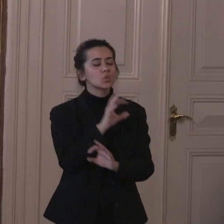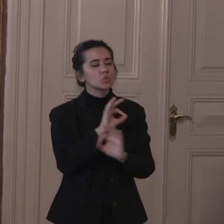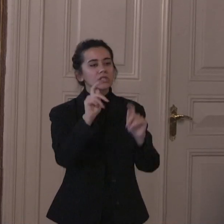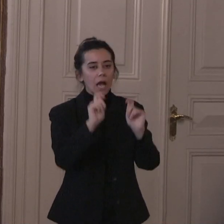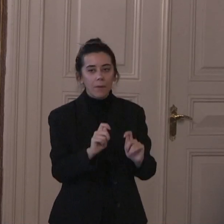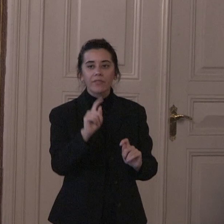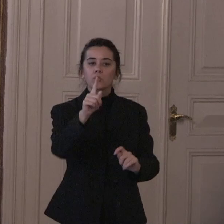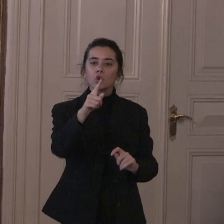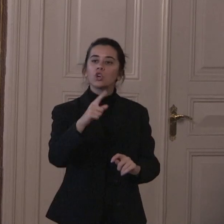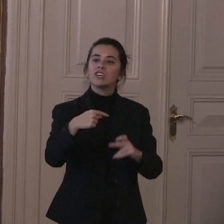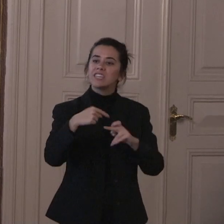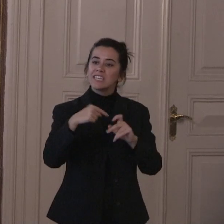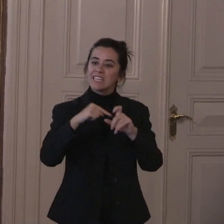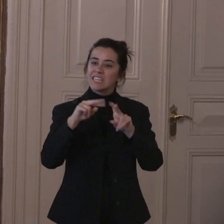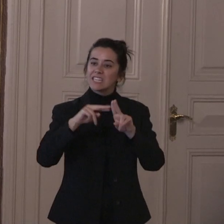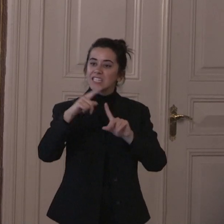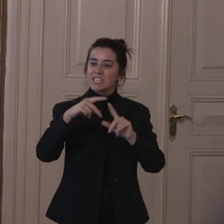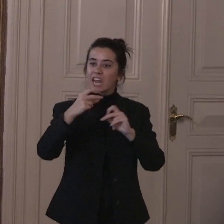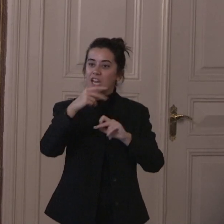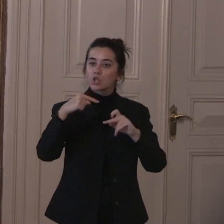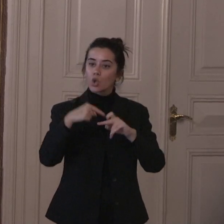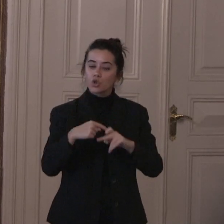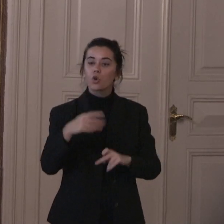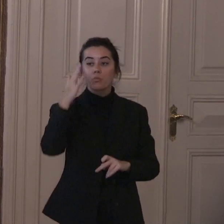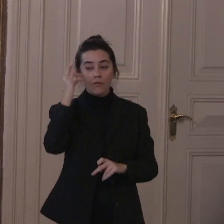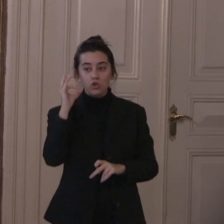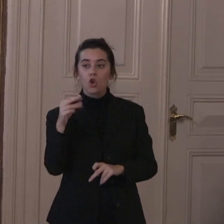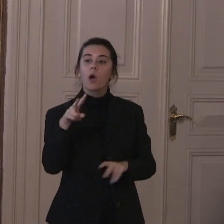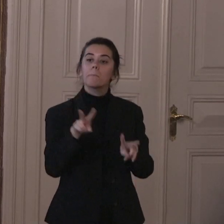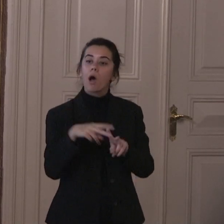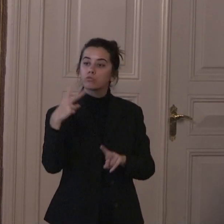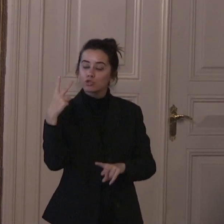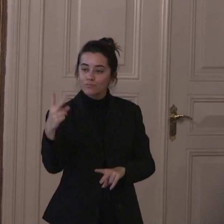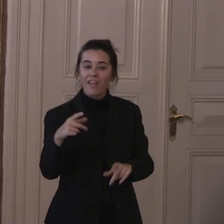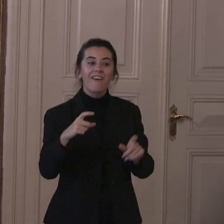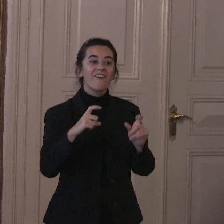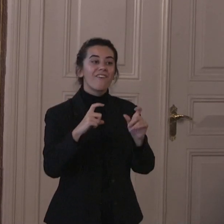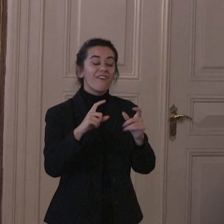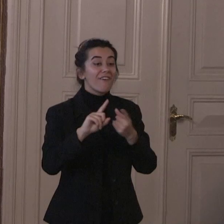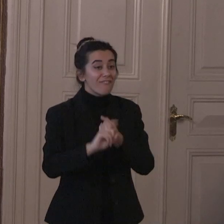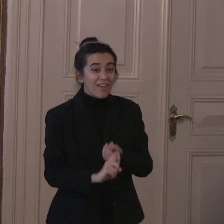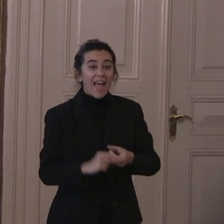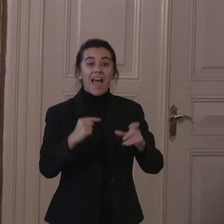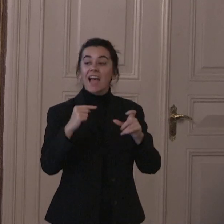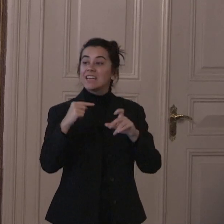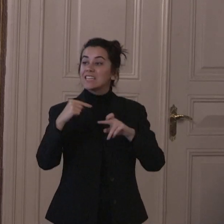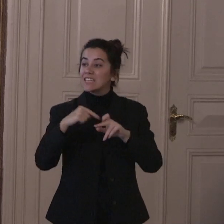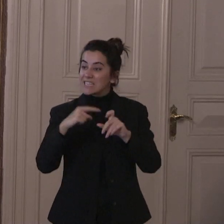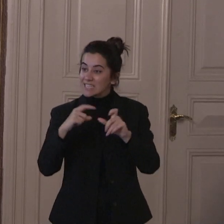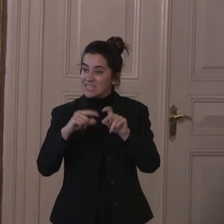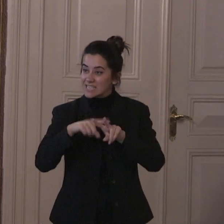üzere rektörümüz Profesör Doktor Sayın Mahmut Akı ve merkez müdürümüz Profesör Doktor Sayın Mesa Aydın